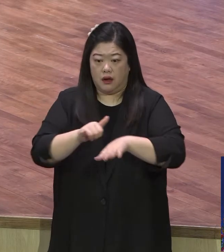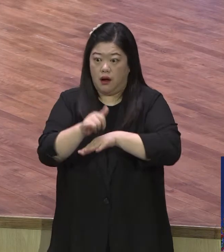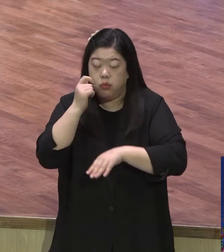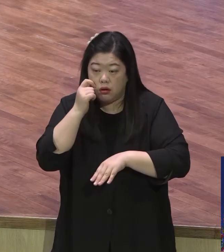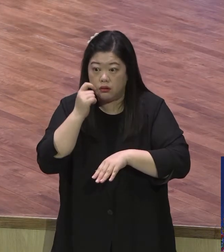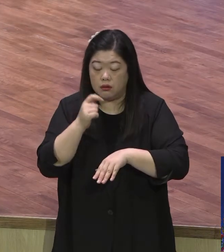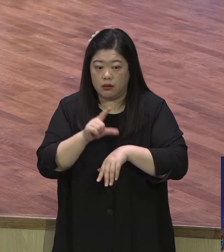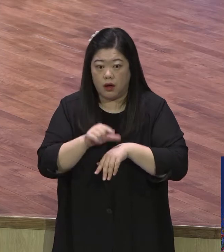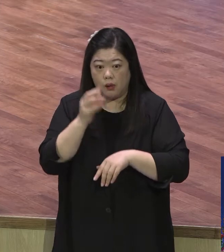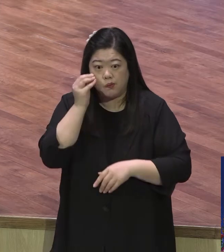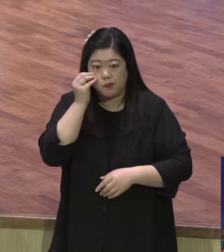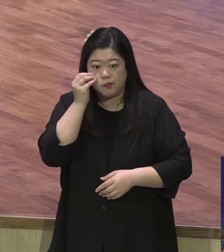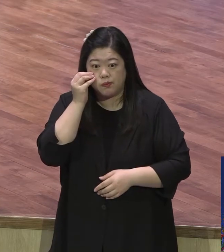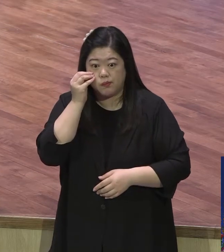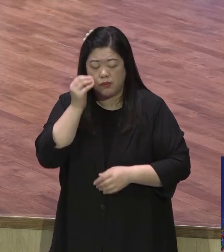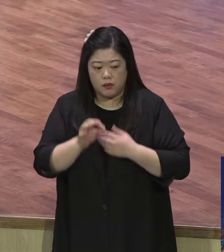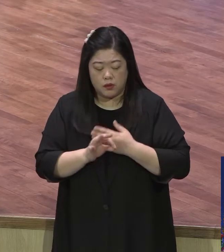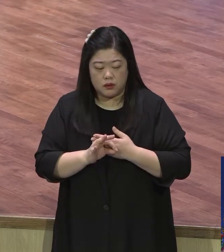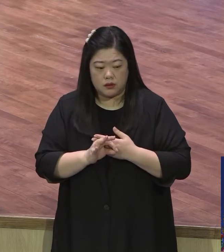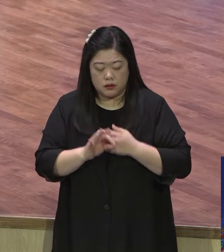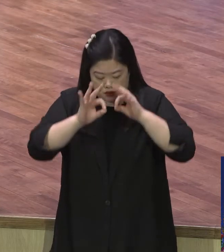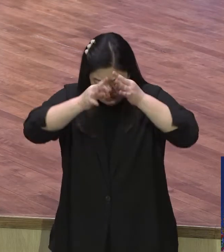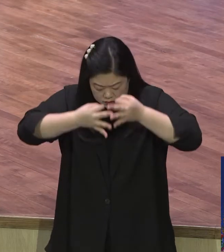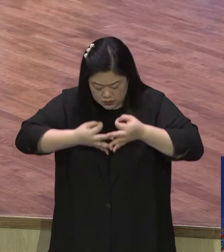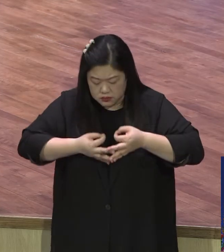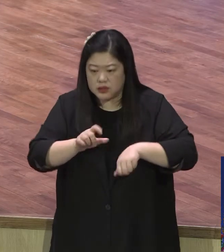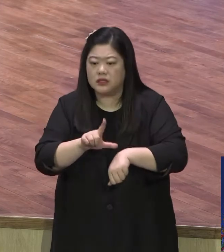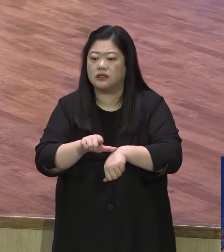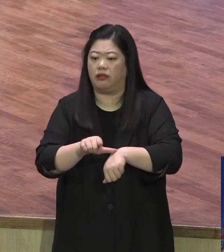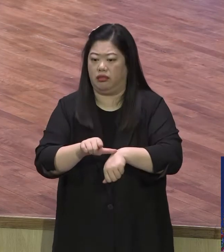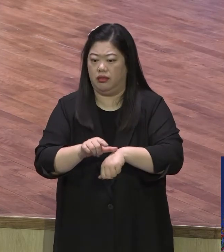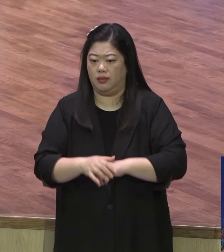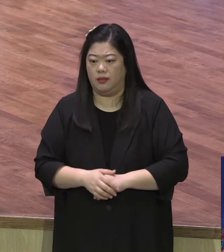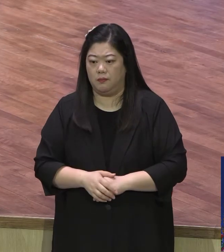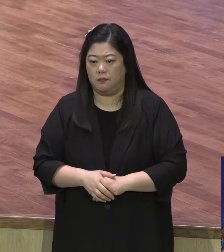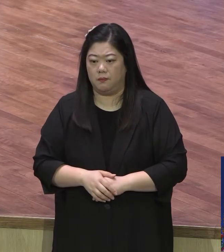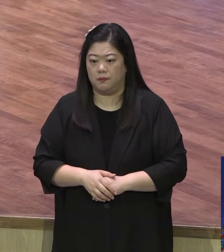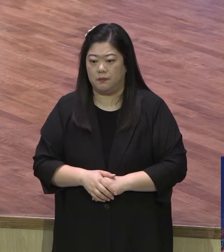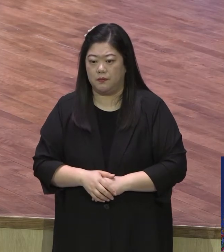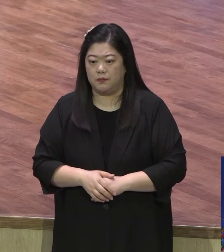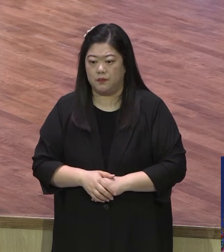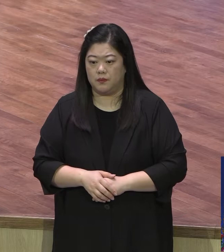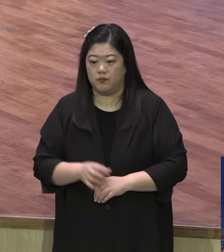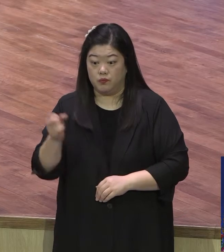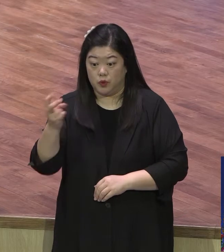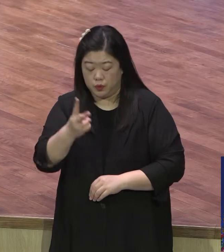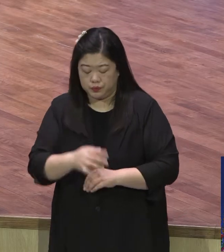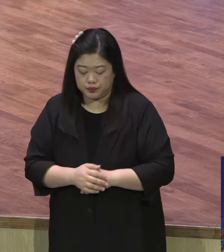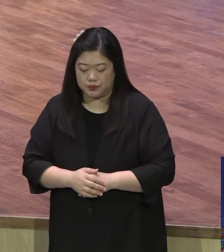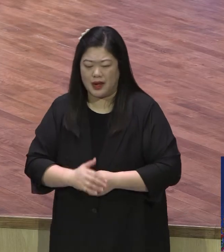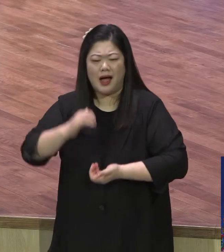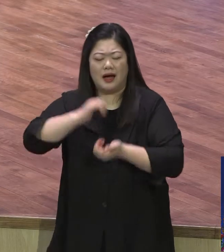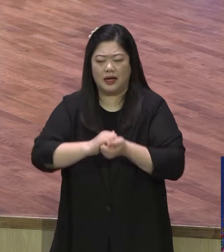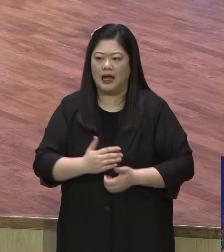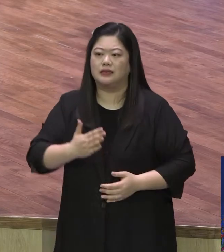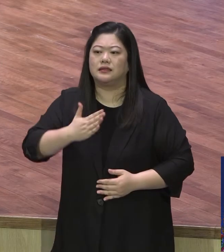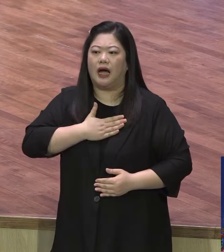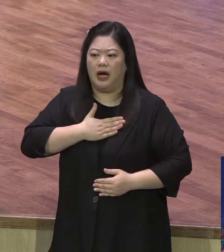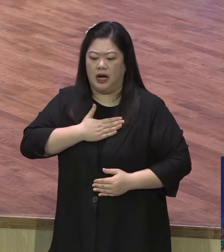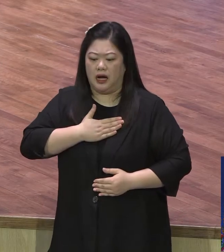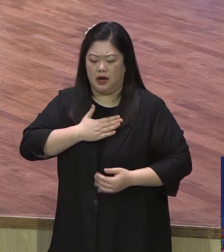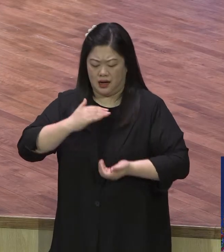성교사님들은요 나라는 한계 속에 갇혀서는 안됩니다 나라는 한계 속에 이래서 안되고